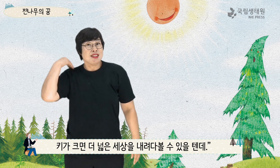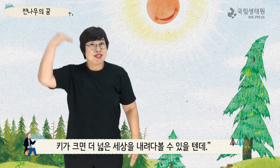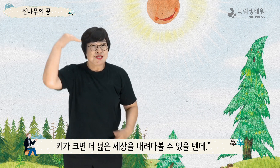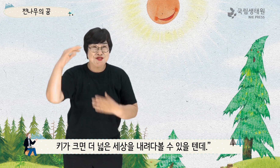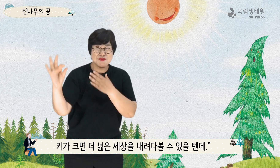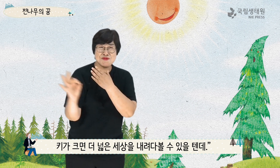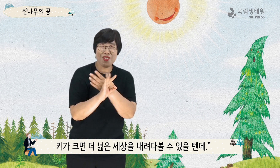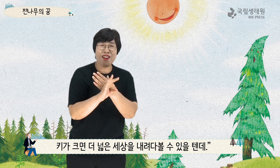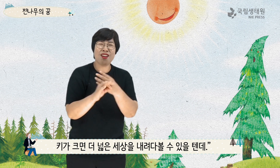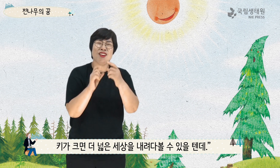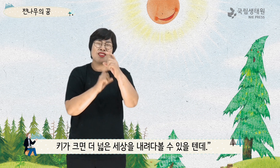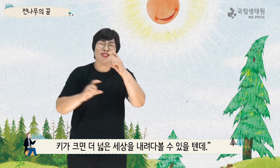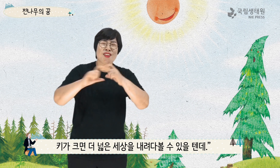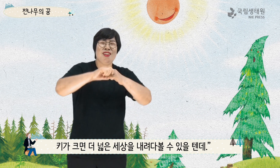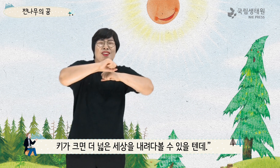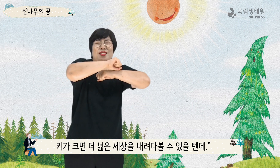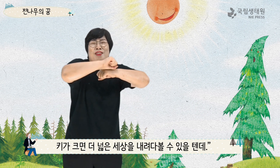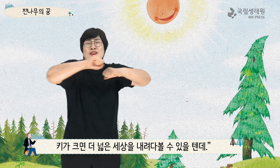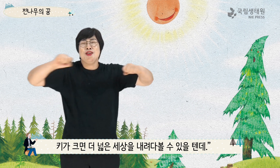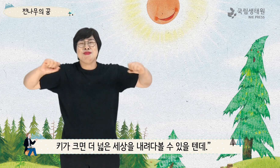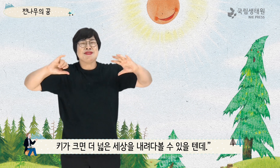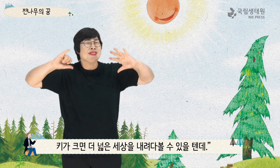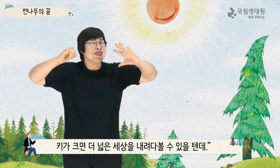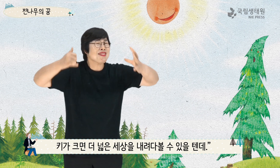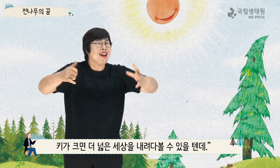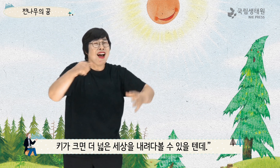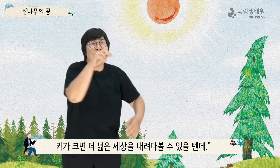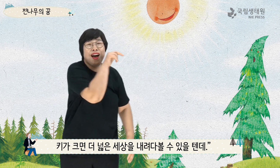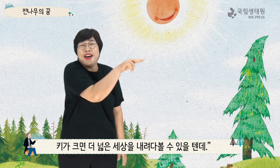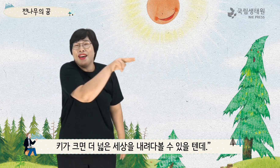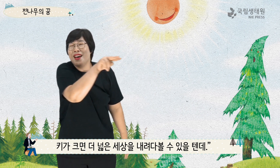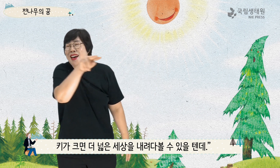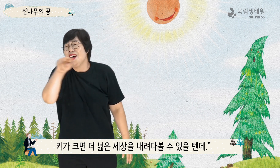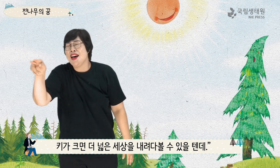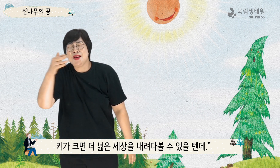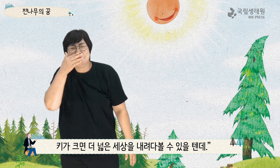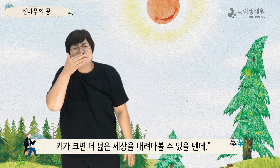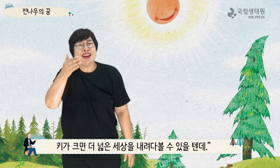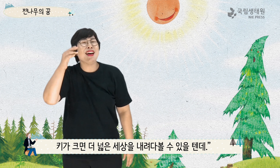키가 크면 더 넓은 세상을 내려다볼 수 있을 텐데.